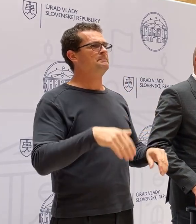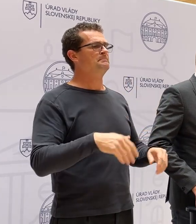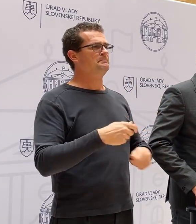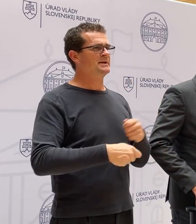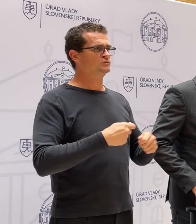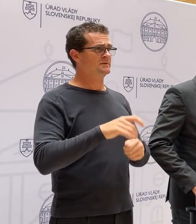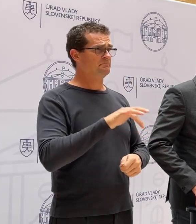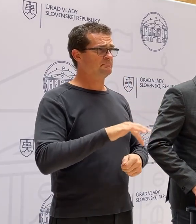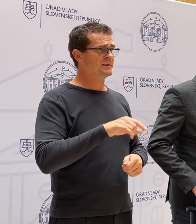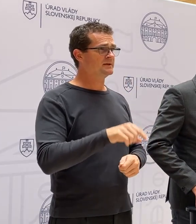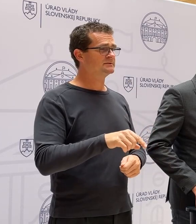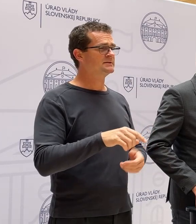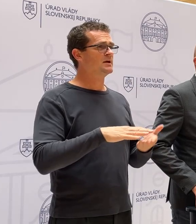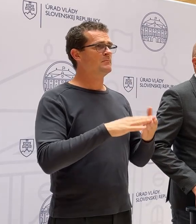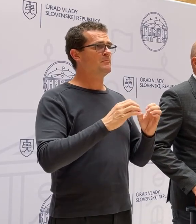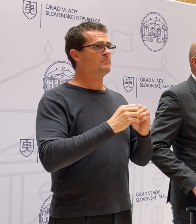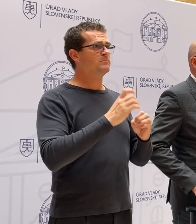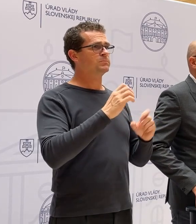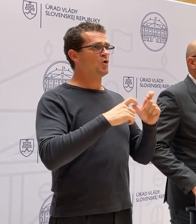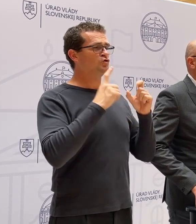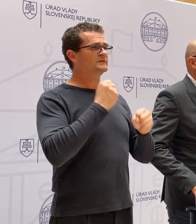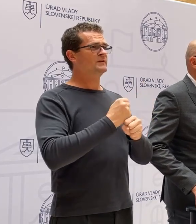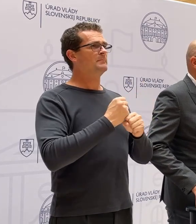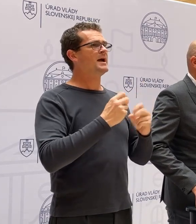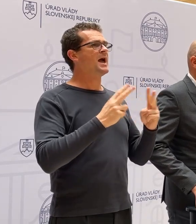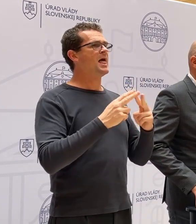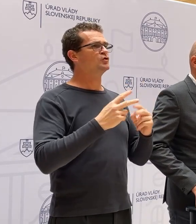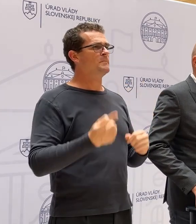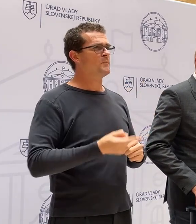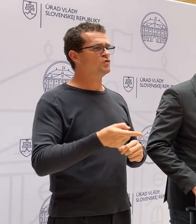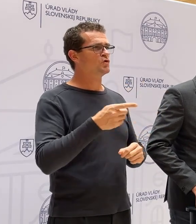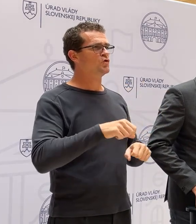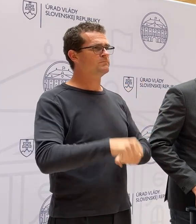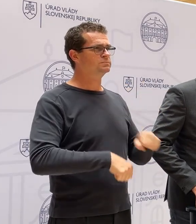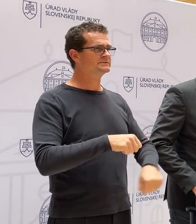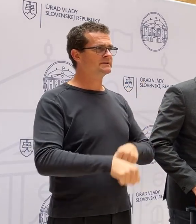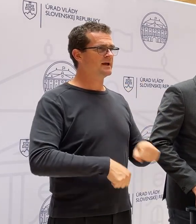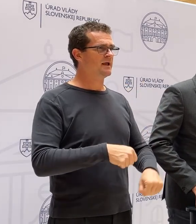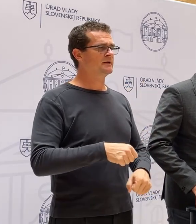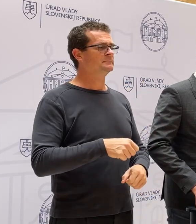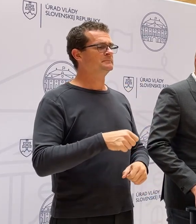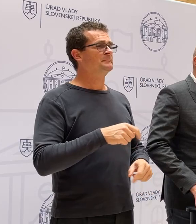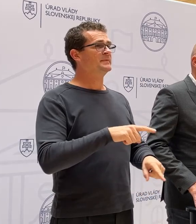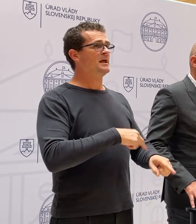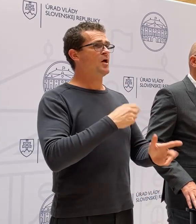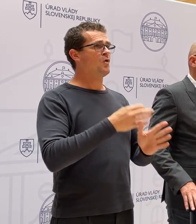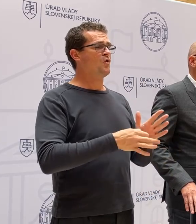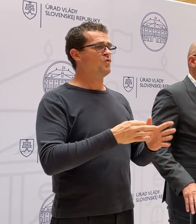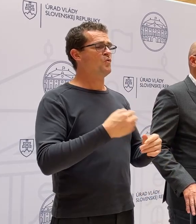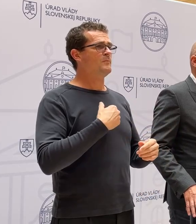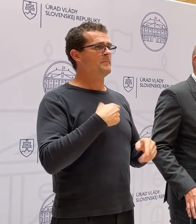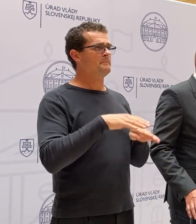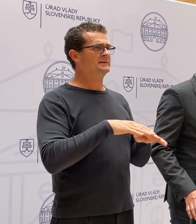miestach. Spoločnosť Bosch má v pláne tam vyrábať elektromotory do bicyklov. Dlhodobo razíme